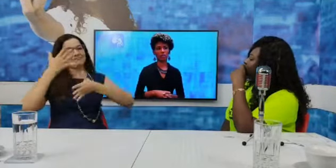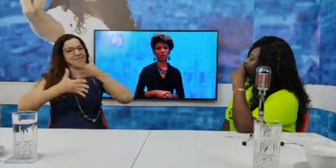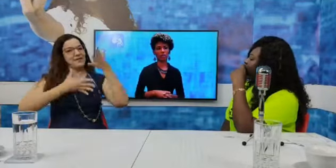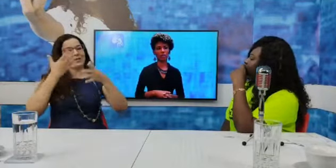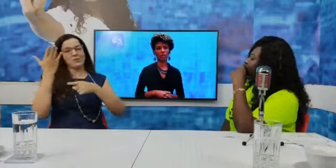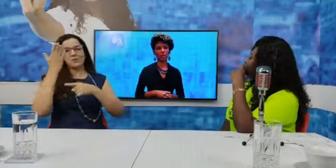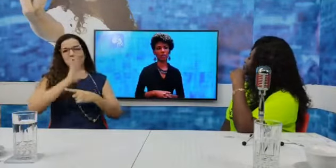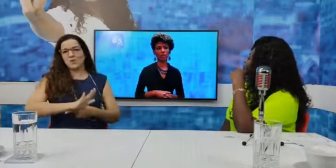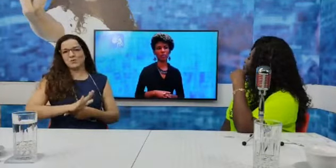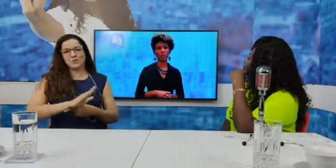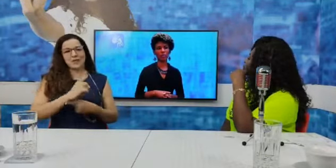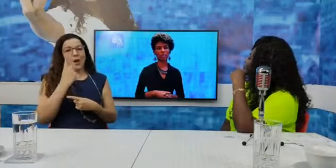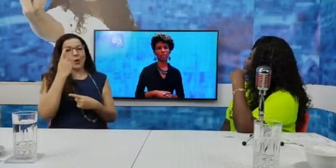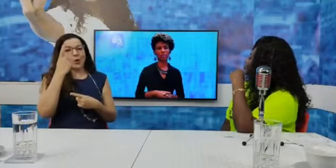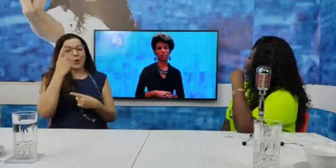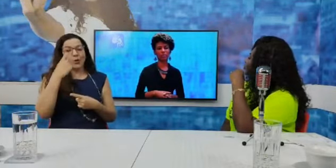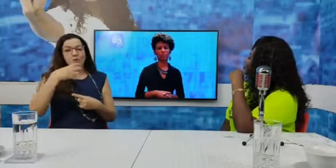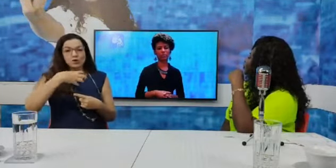É um problema muito...